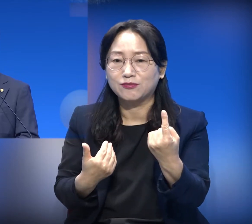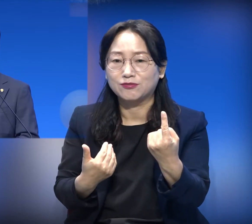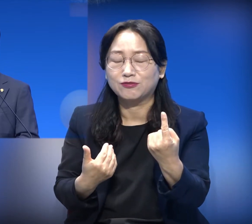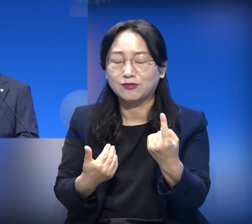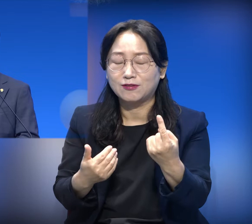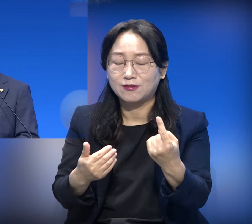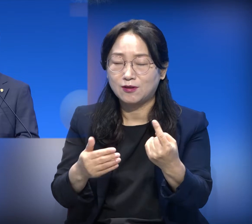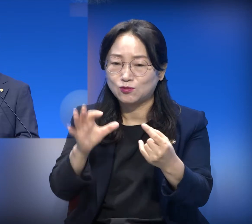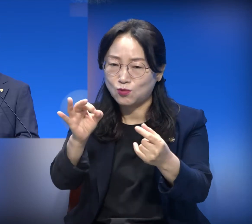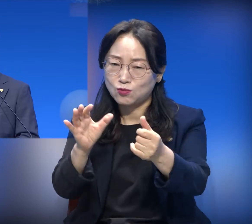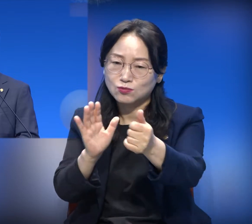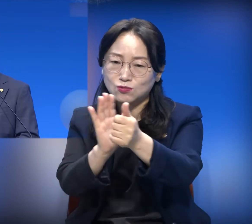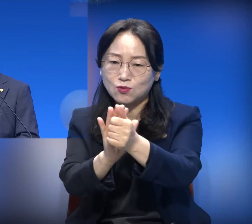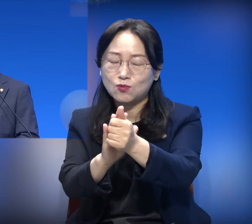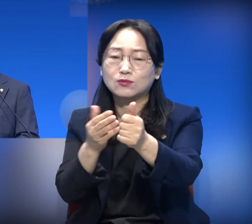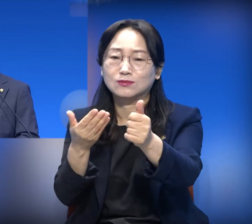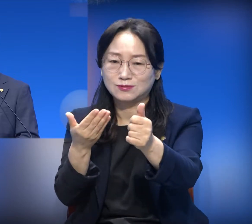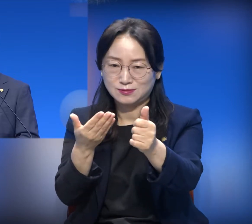지원을 하도록